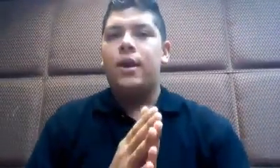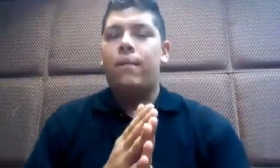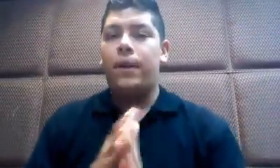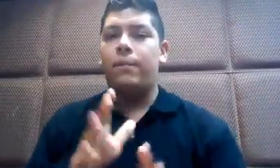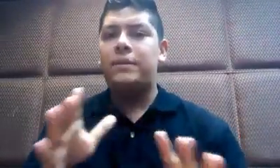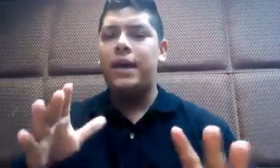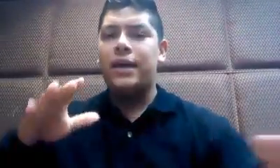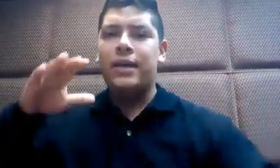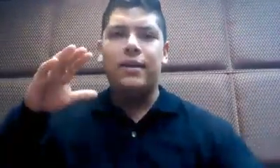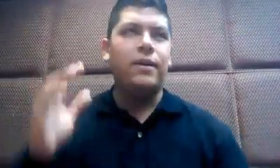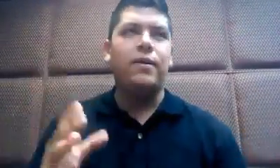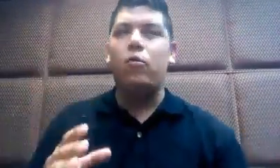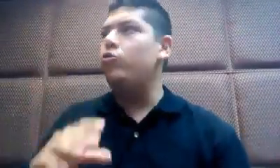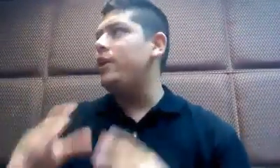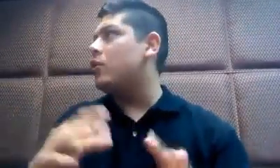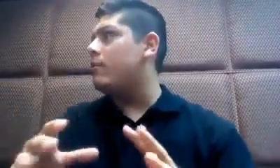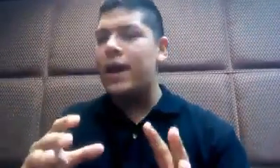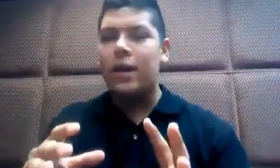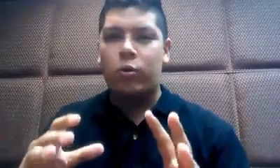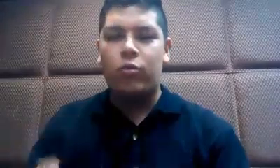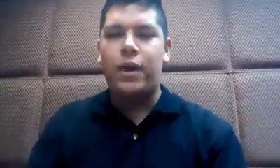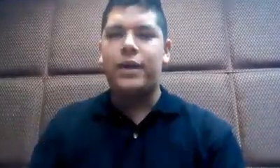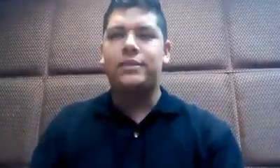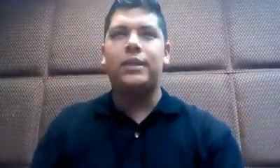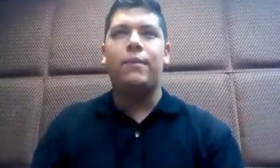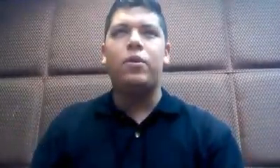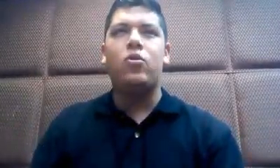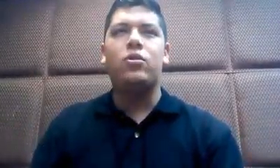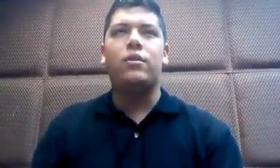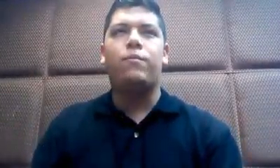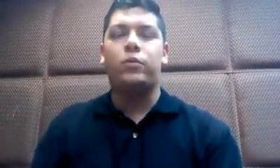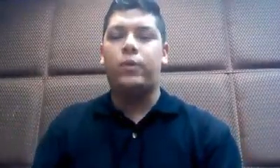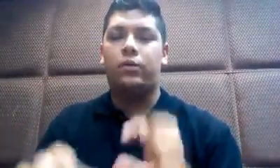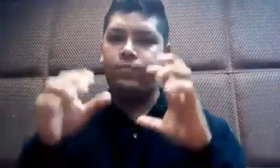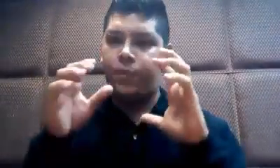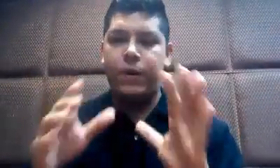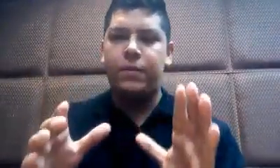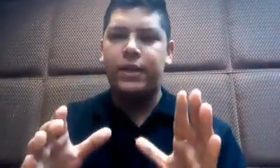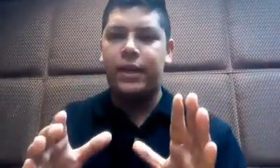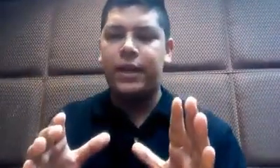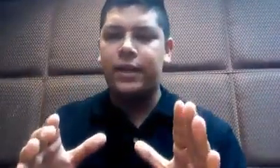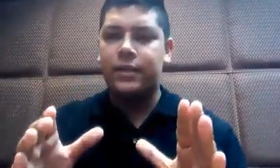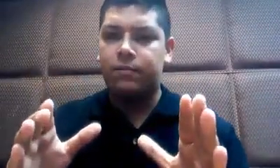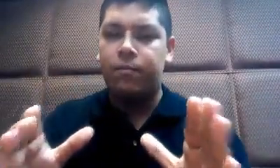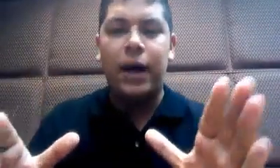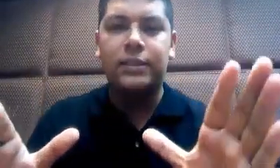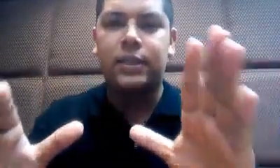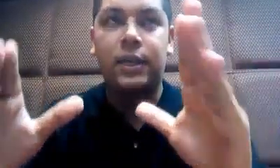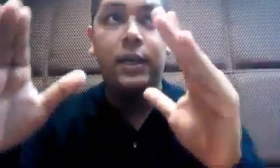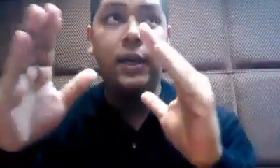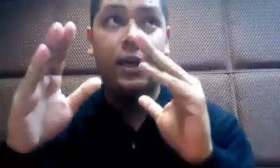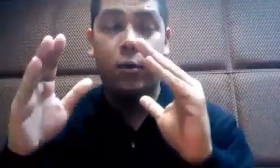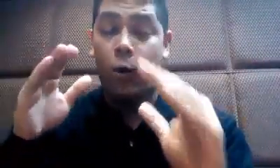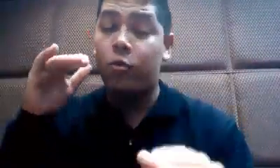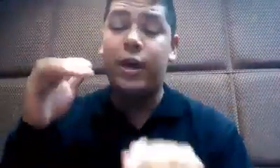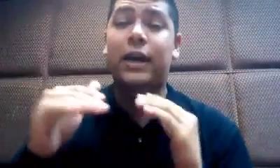Para empezar, un día normal cuando viajas en camión, pues bueno, primeramente que nada, vas y cuando llegas a